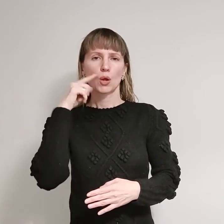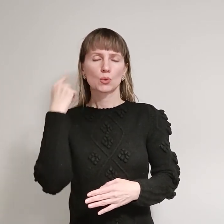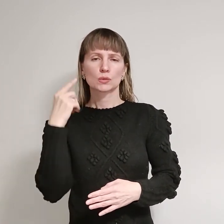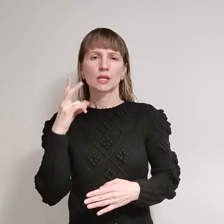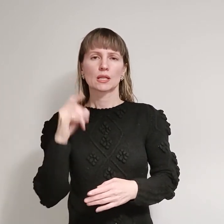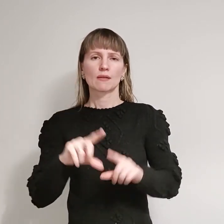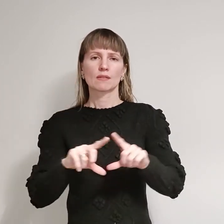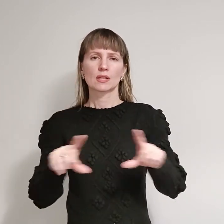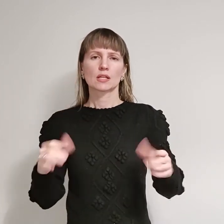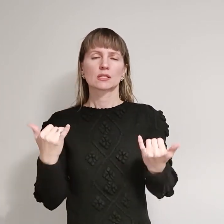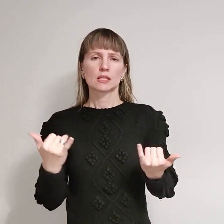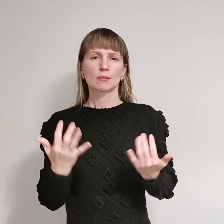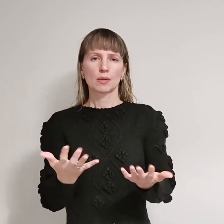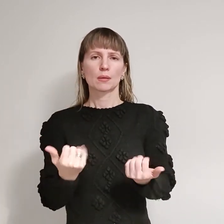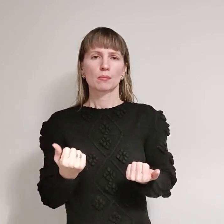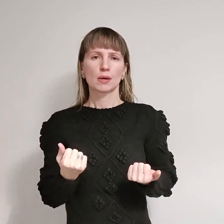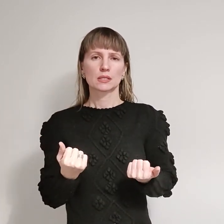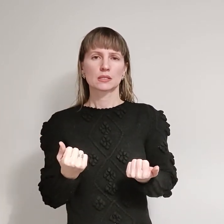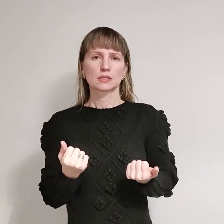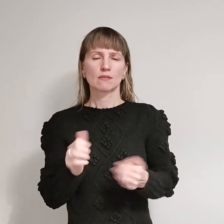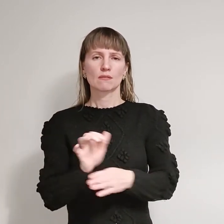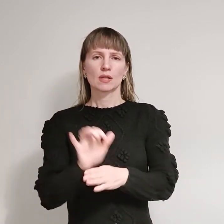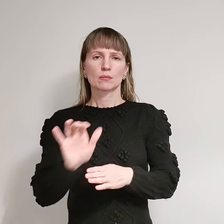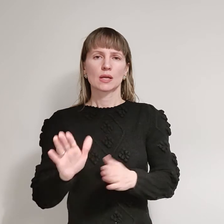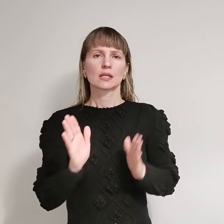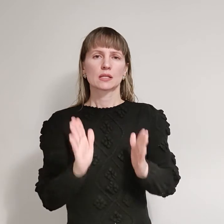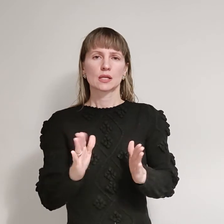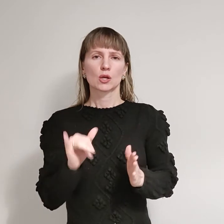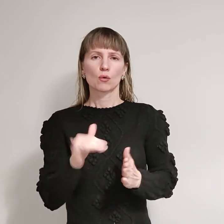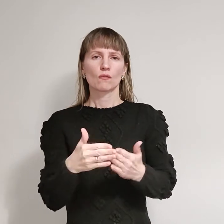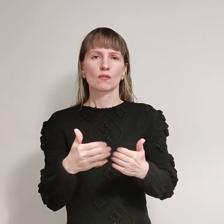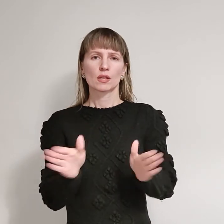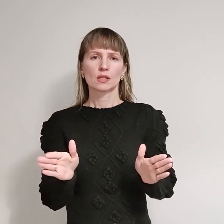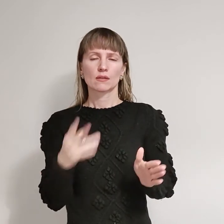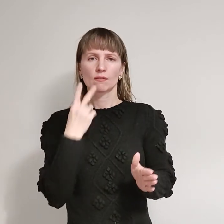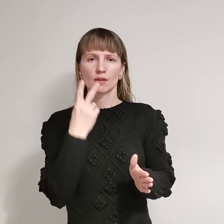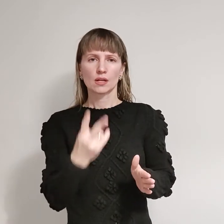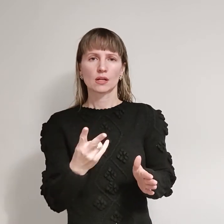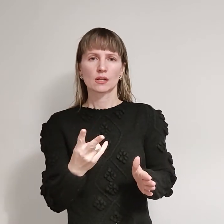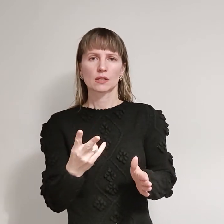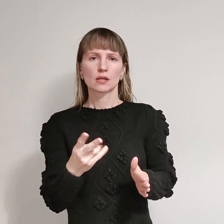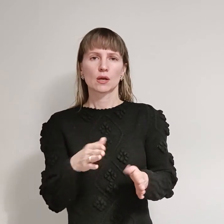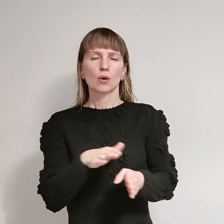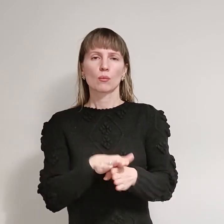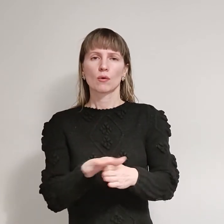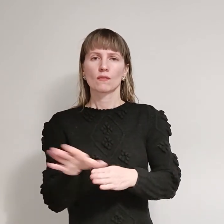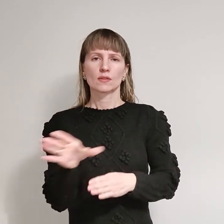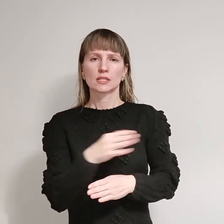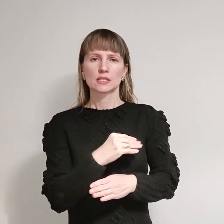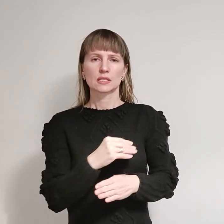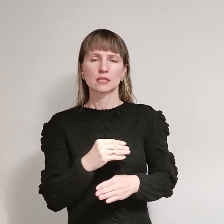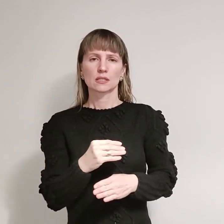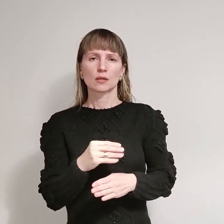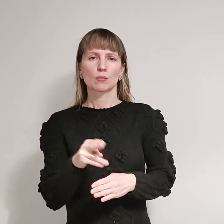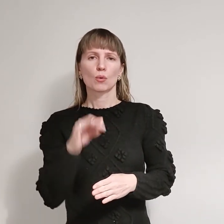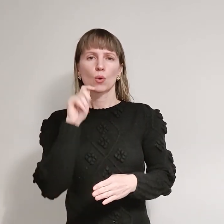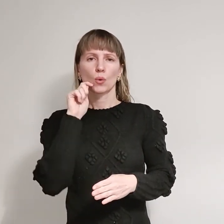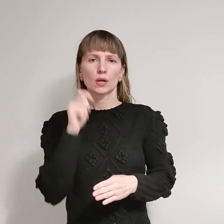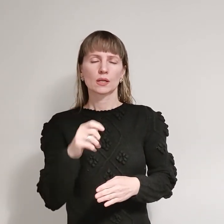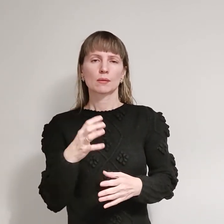відділення зараз приймаються відправлення лише у відкритому вигляді, абсолютно всі, і по Україні, і міжнародні. Якщо